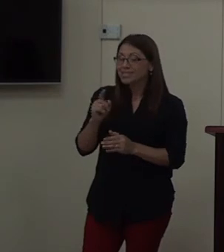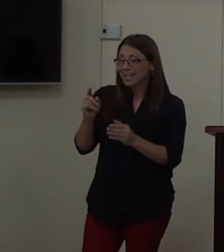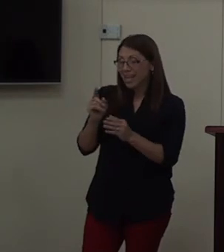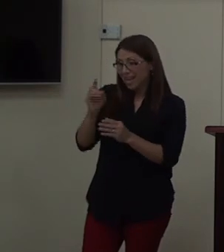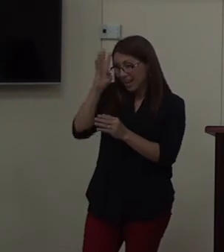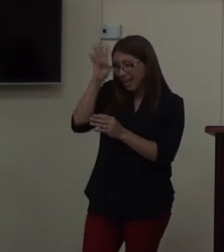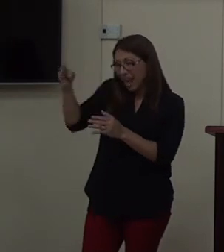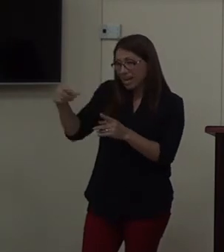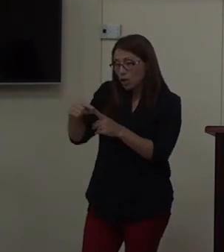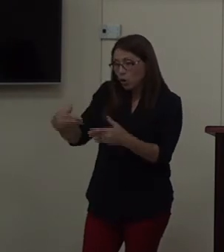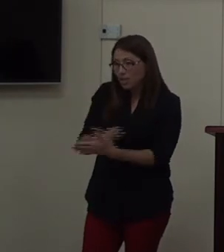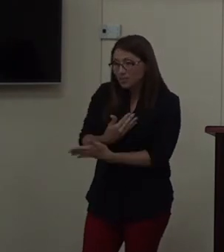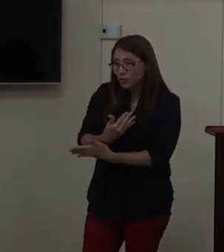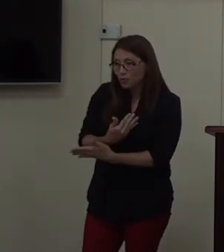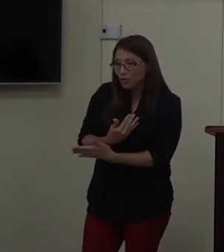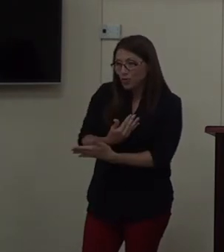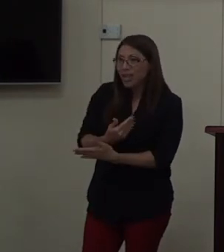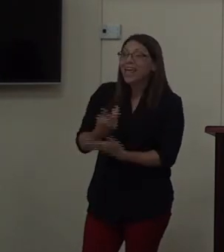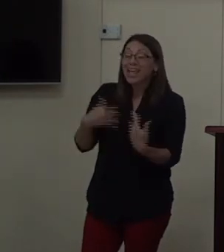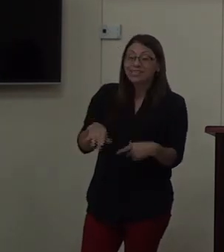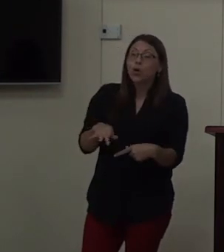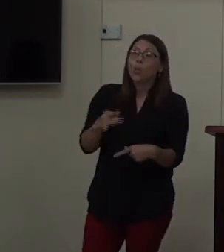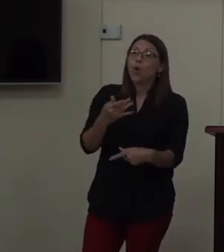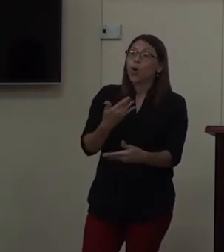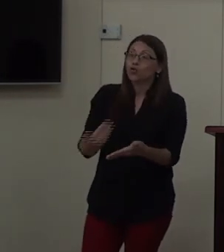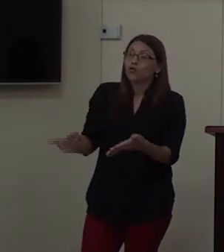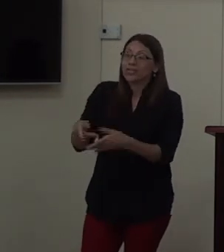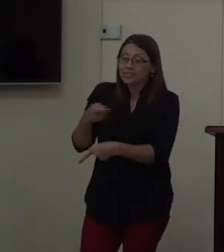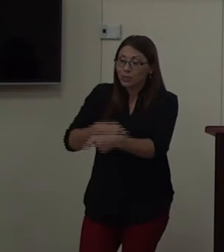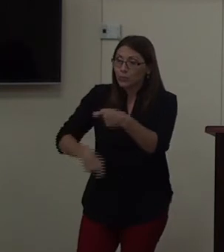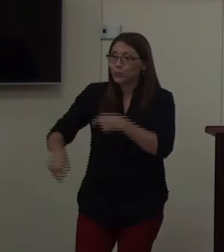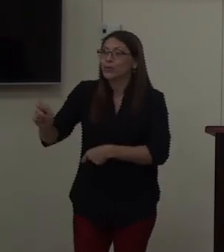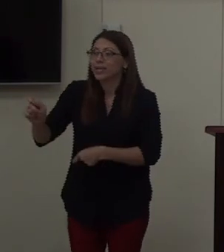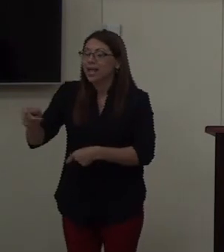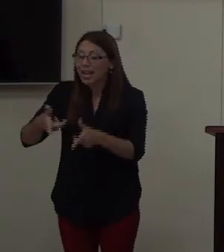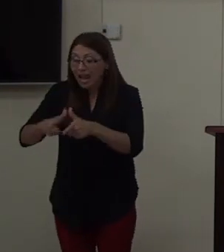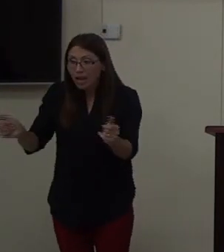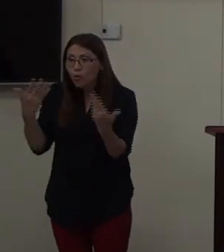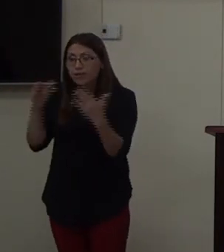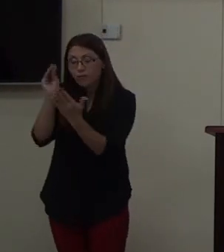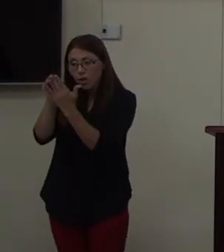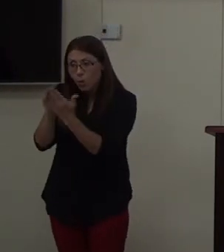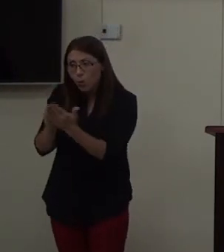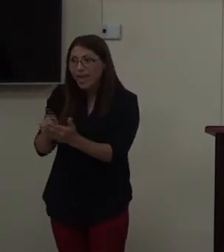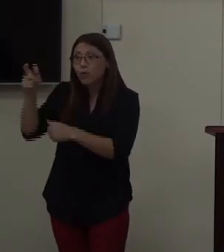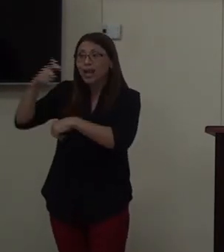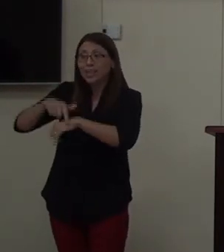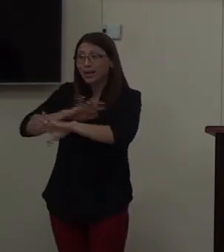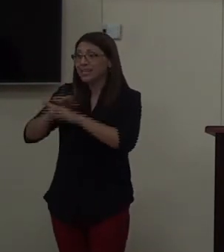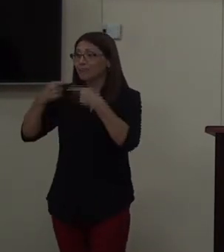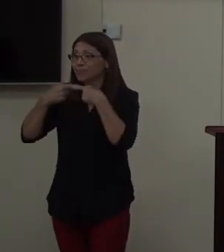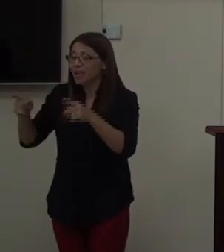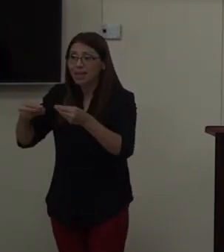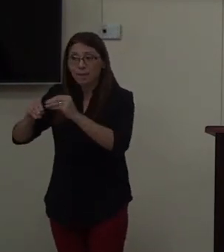la solicitud es restituir los neologismos. La lengua fue documentada en una etapa avanzada de pérdida, por lo tanto, si